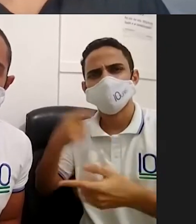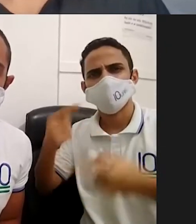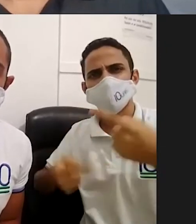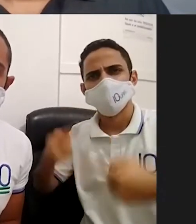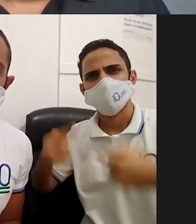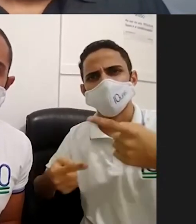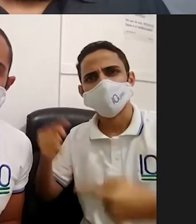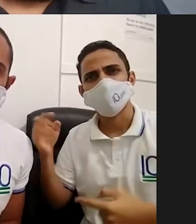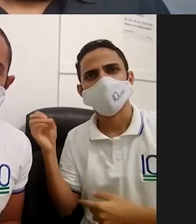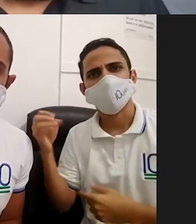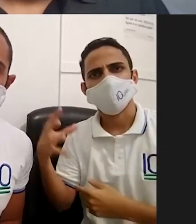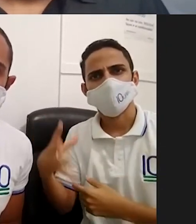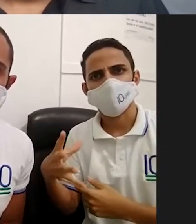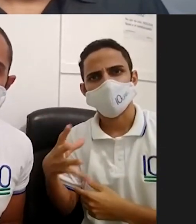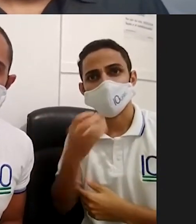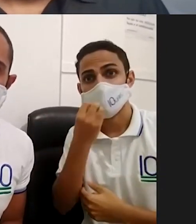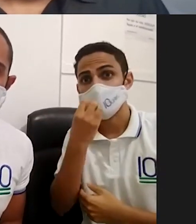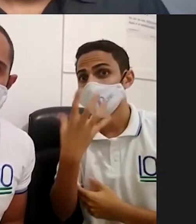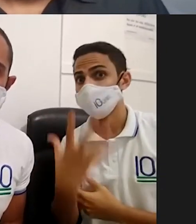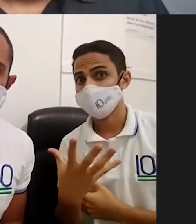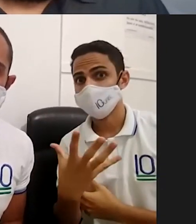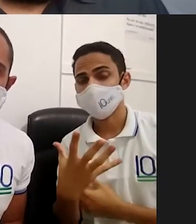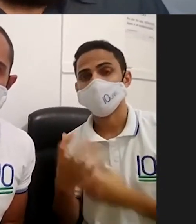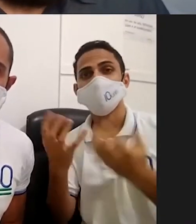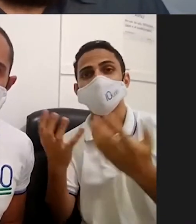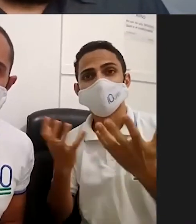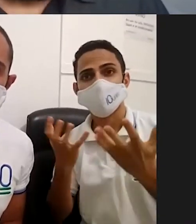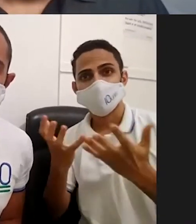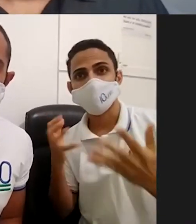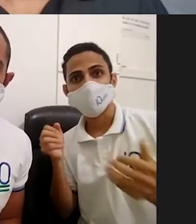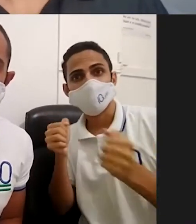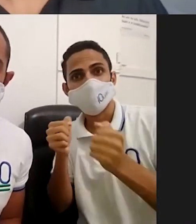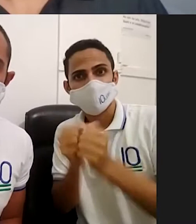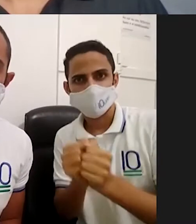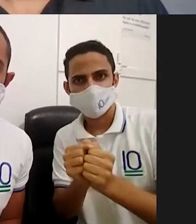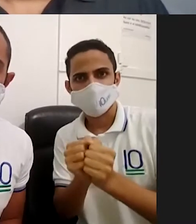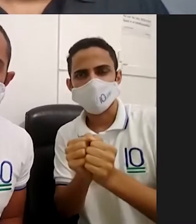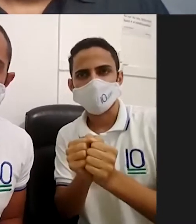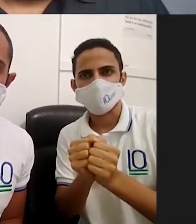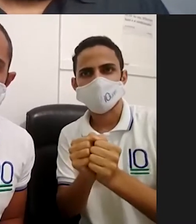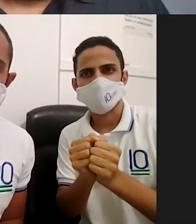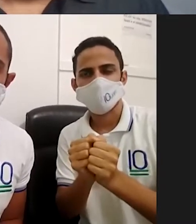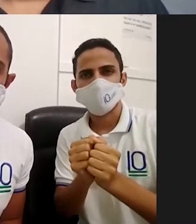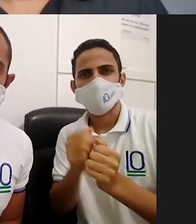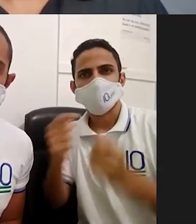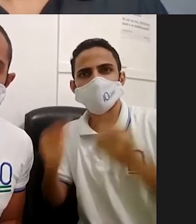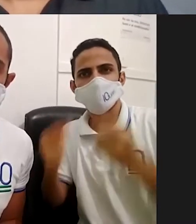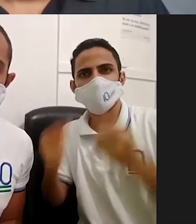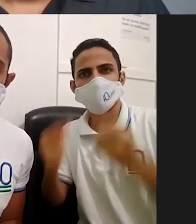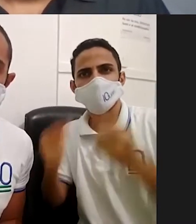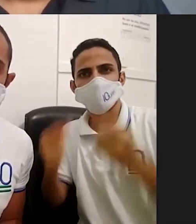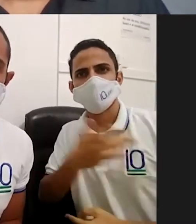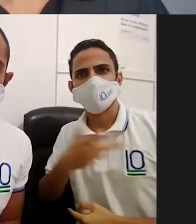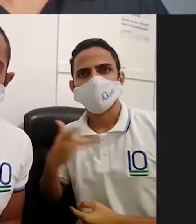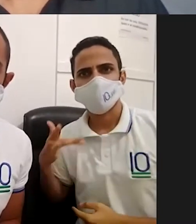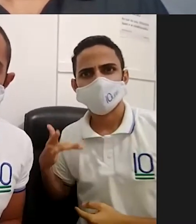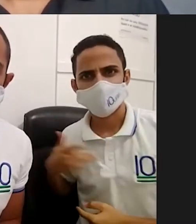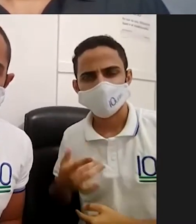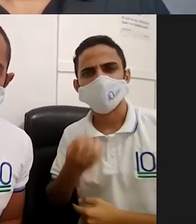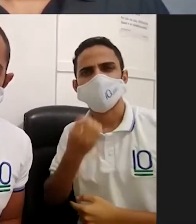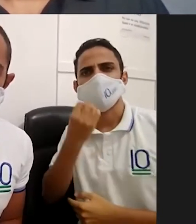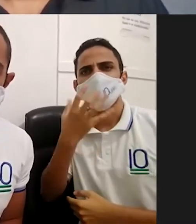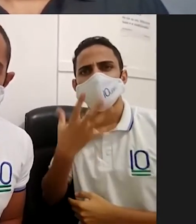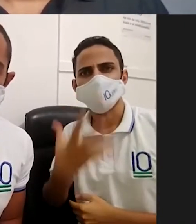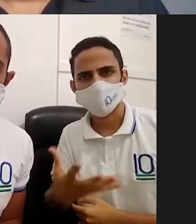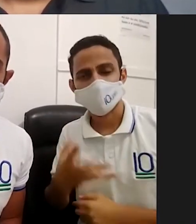nós queremos fazer parte dessa política boa, essa política saudável, viável e honesta.